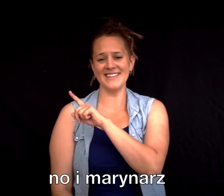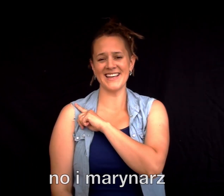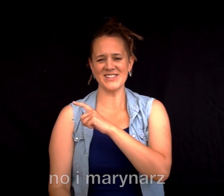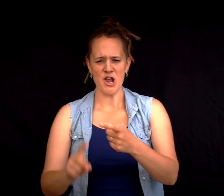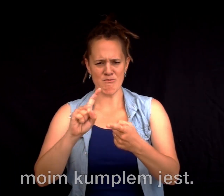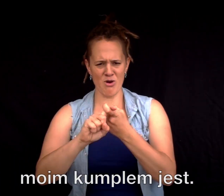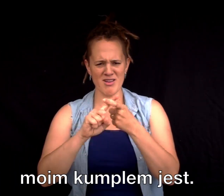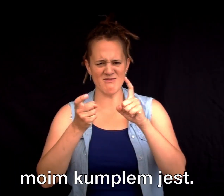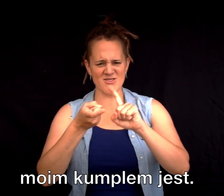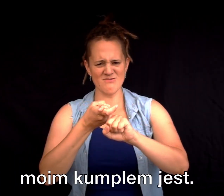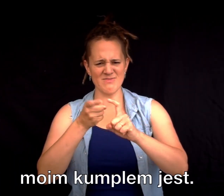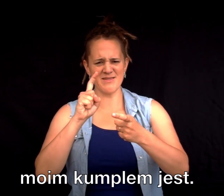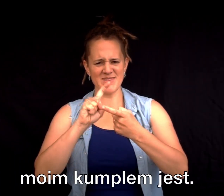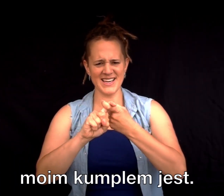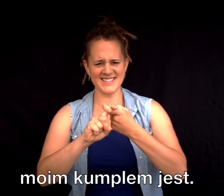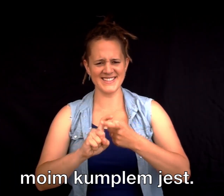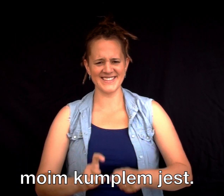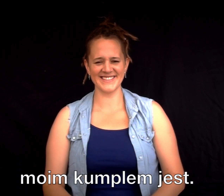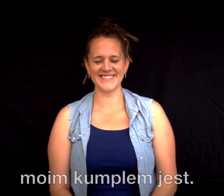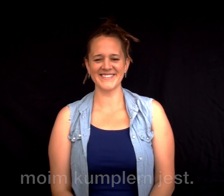marynarz moim kumplem jest.